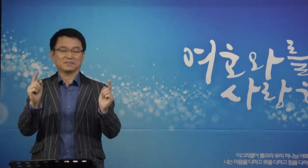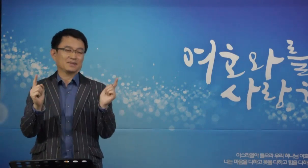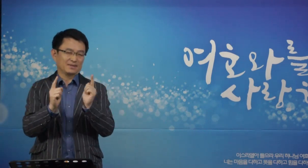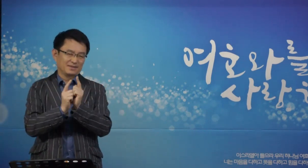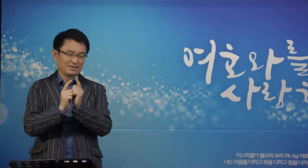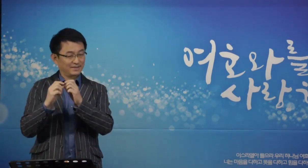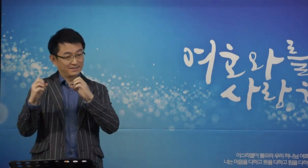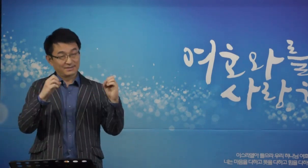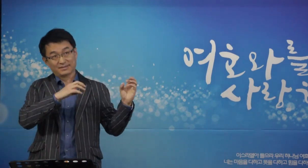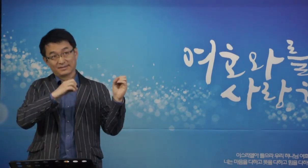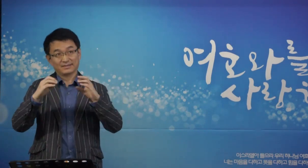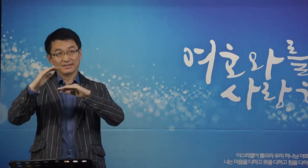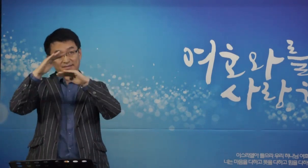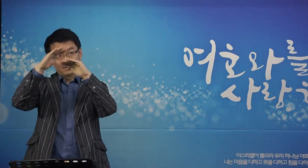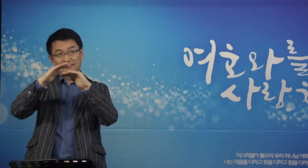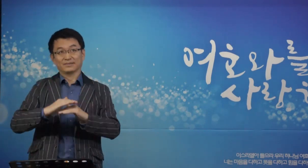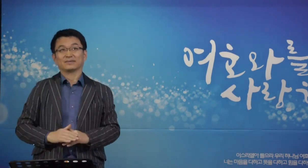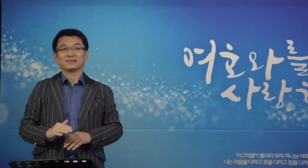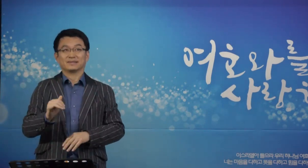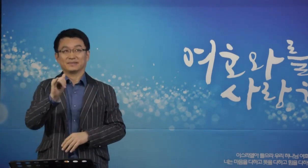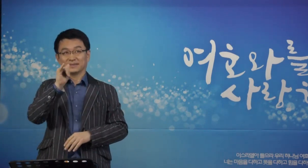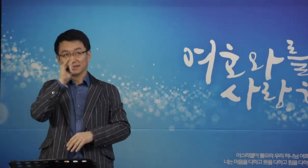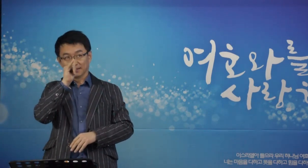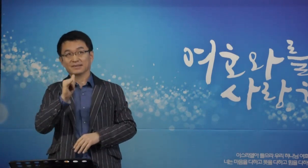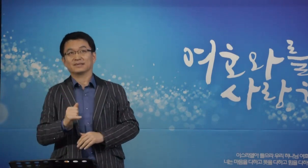우물가에서 예수님을 만나서 대화하는 내용입니다.